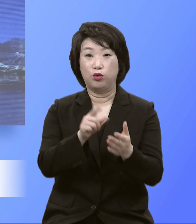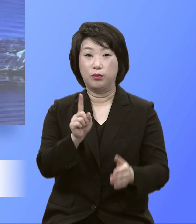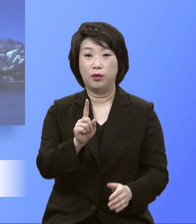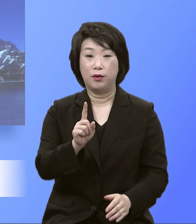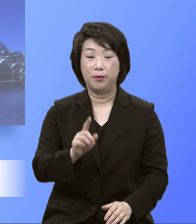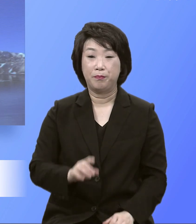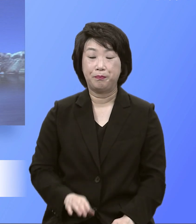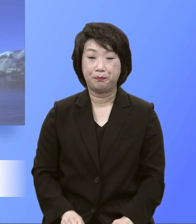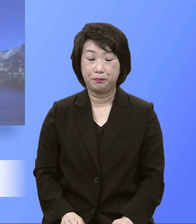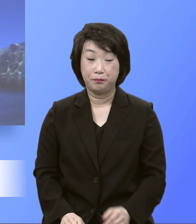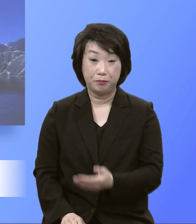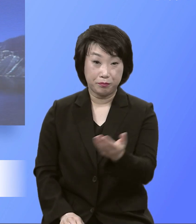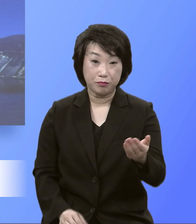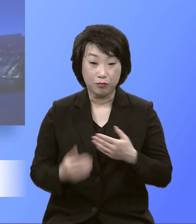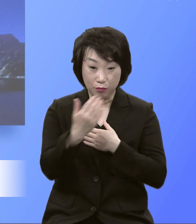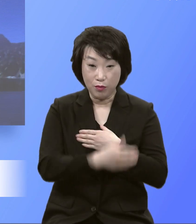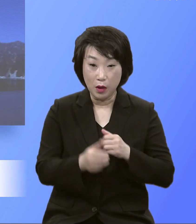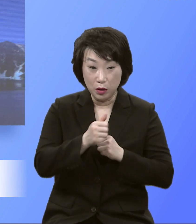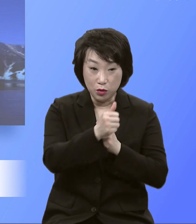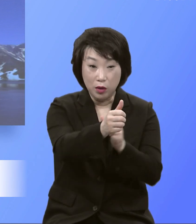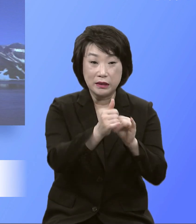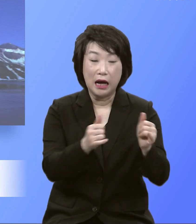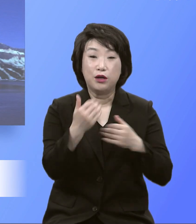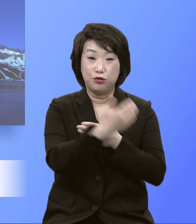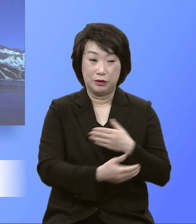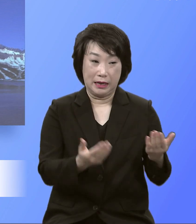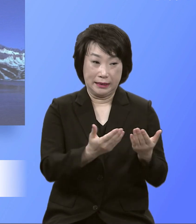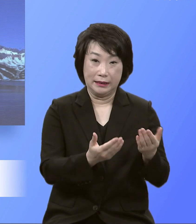했어요? 육신을 쫓는 자는